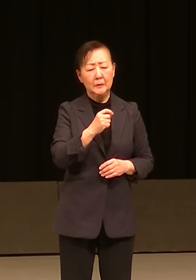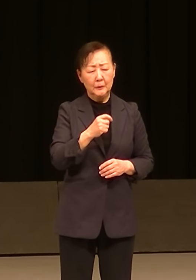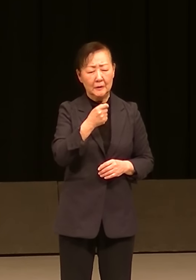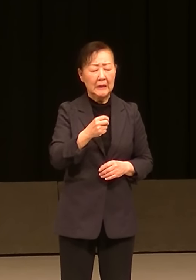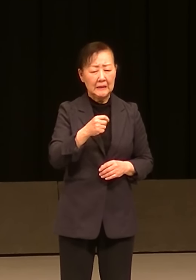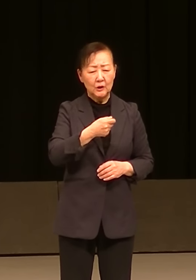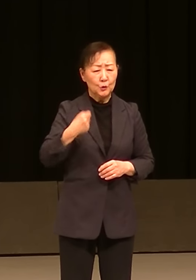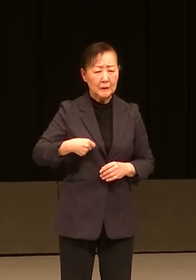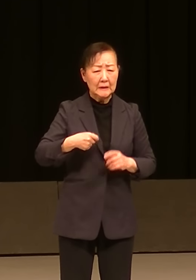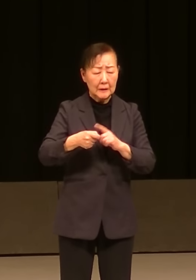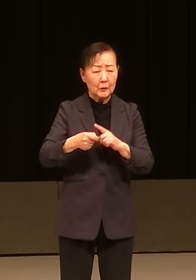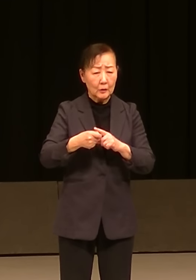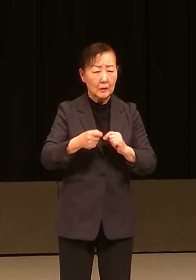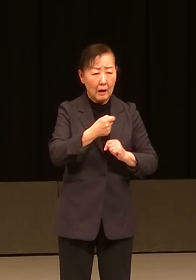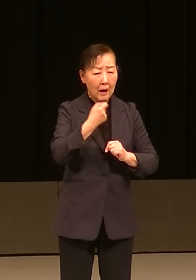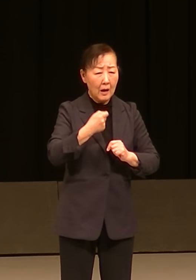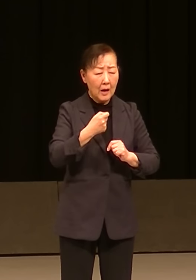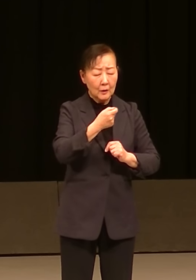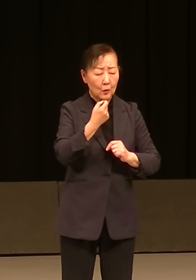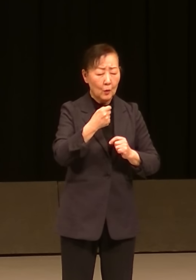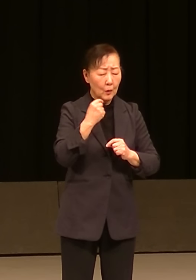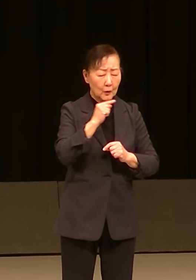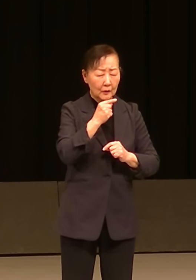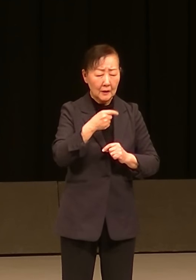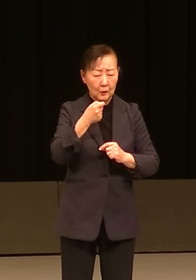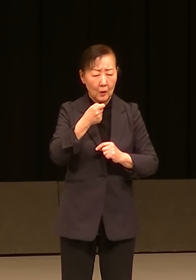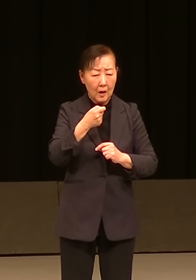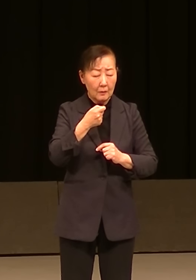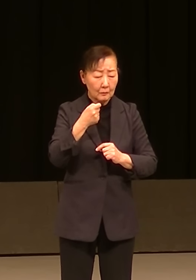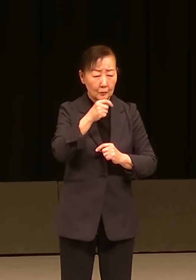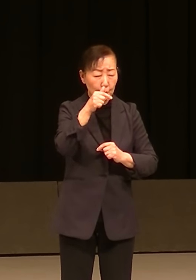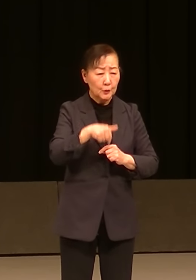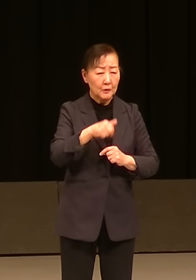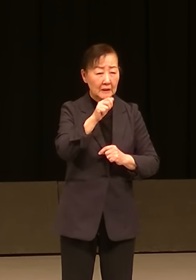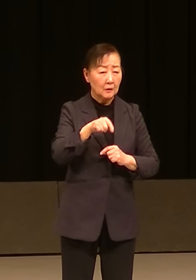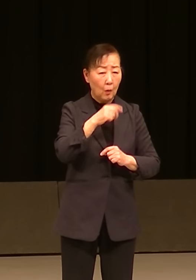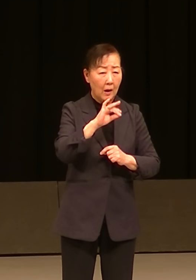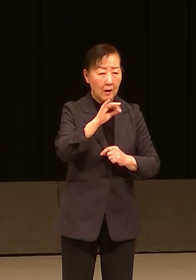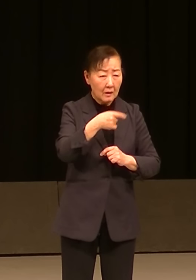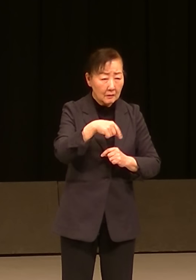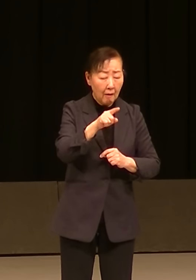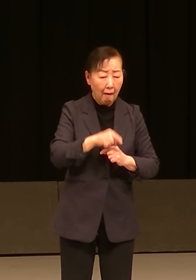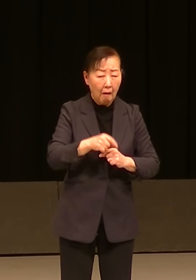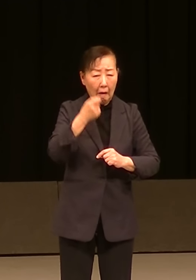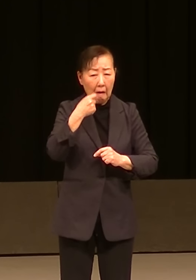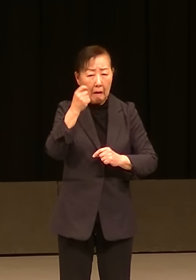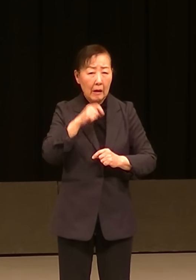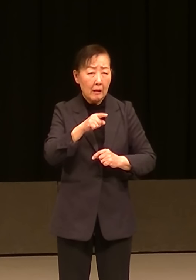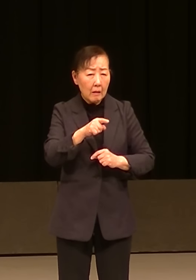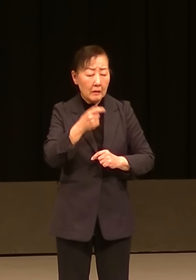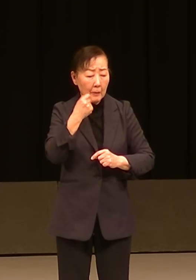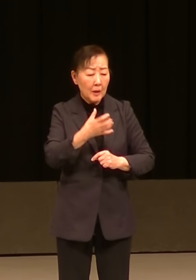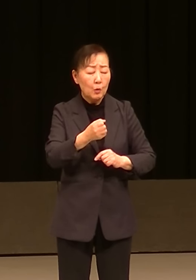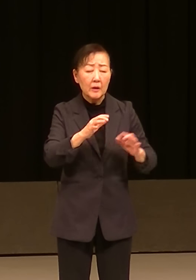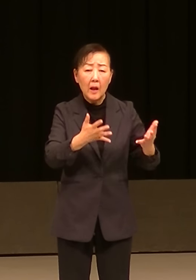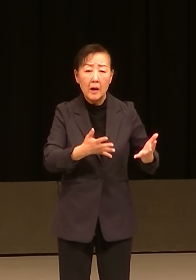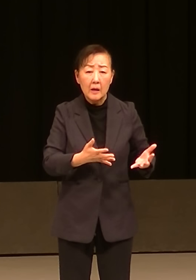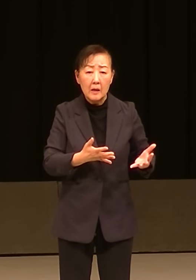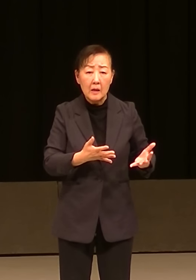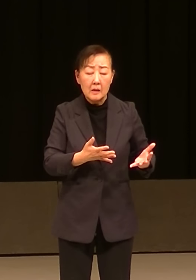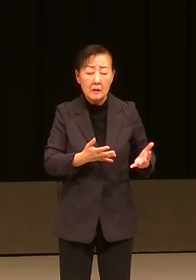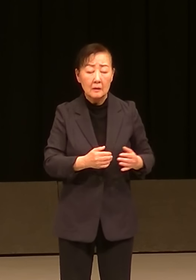とか、その他諸々の人たちは、この人のために流す涙なんて持ってないよな、だから